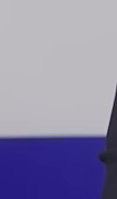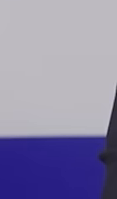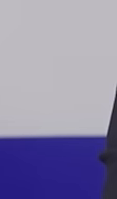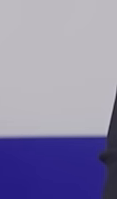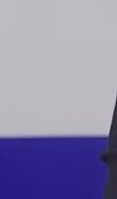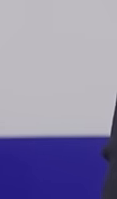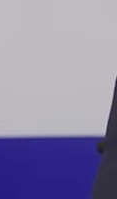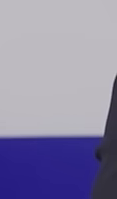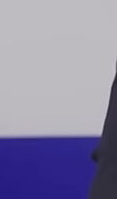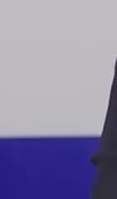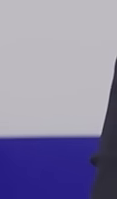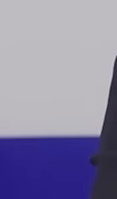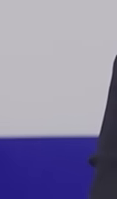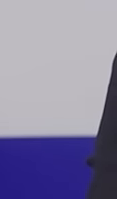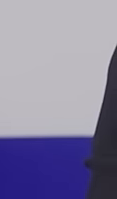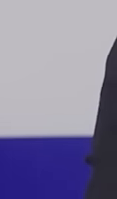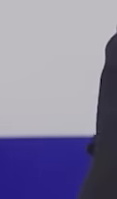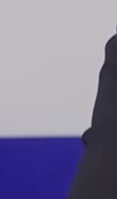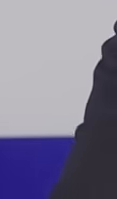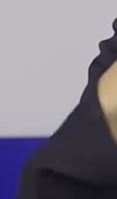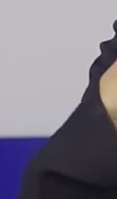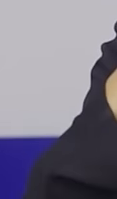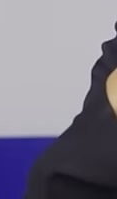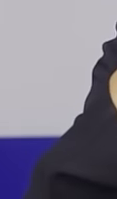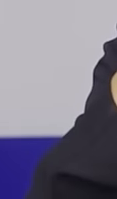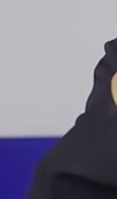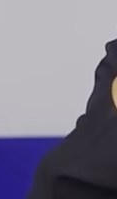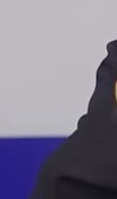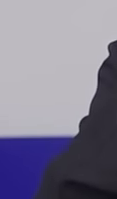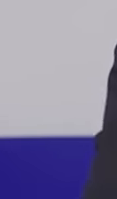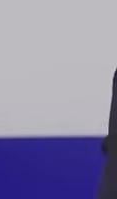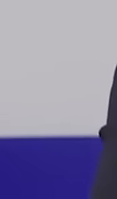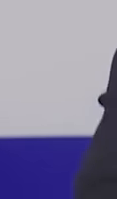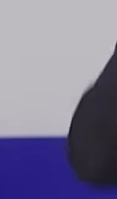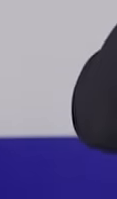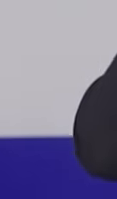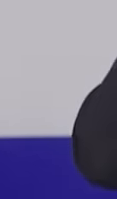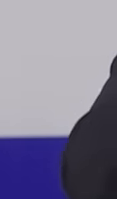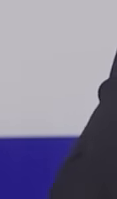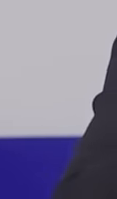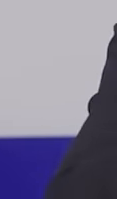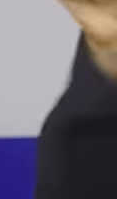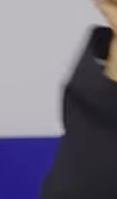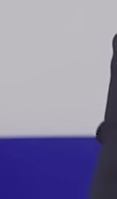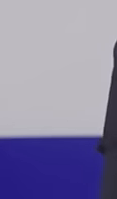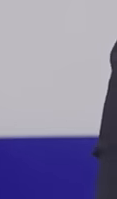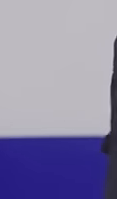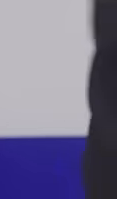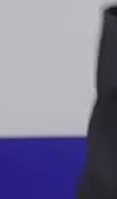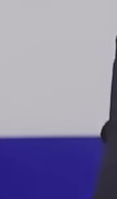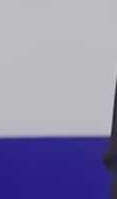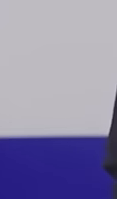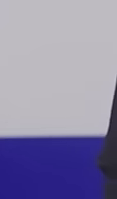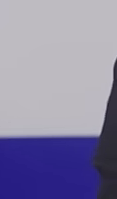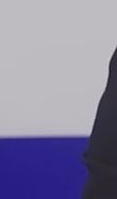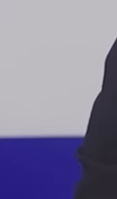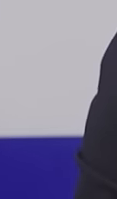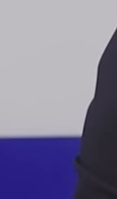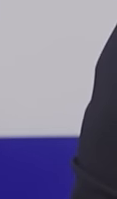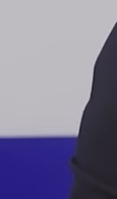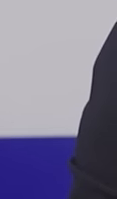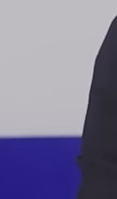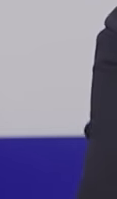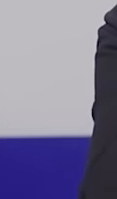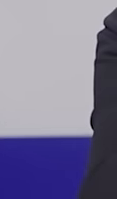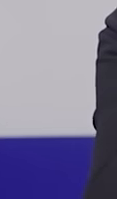하나라고 할 수 있는 민주주의라고 하는 것을 통째로 파괴하다 보니 또